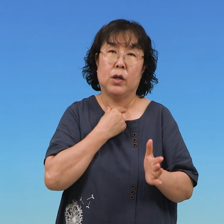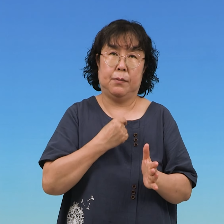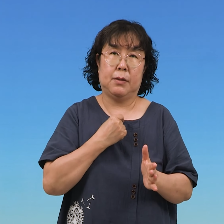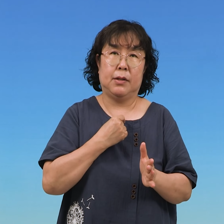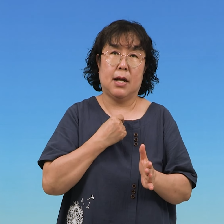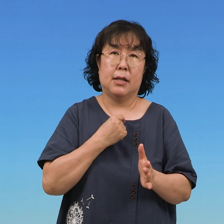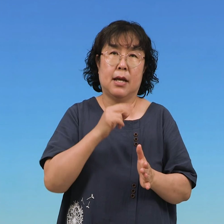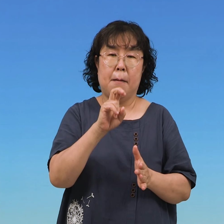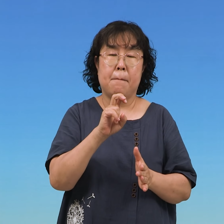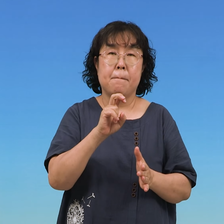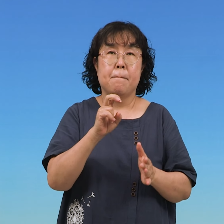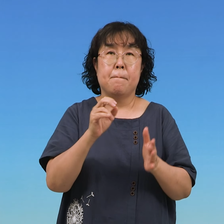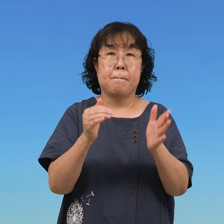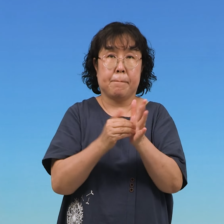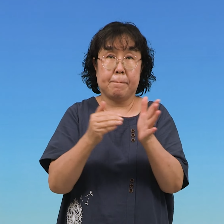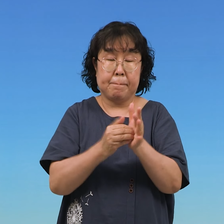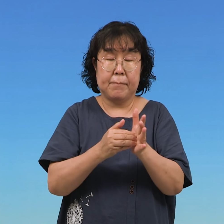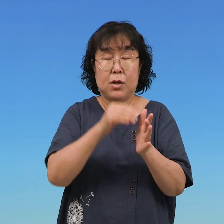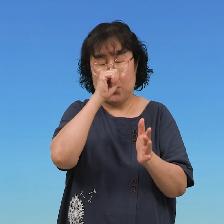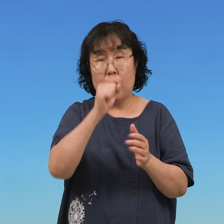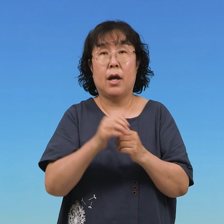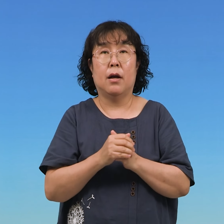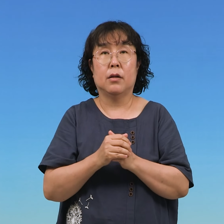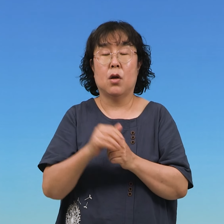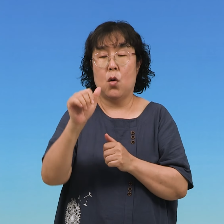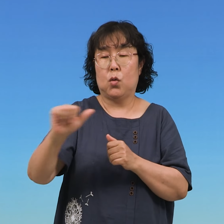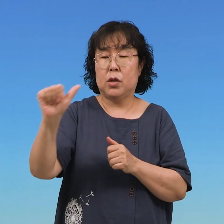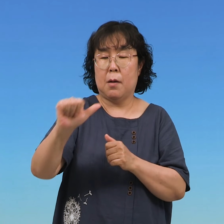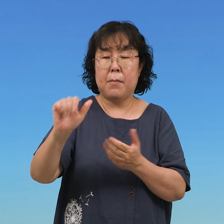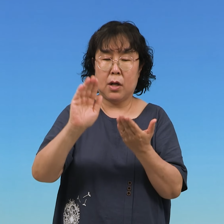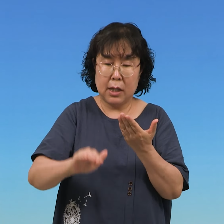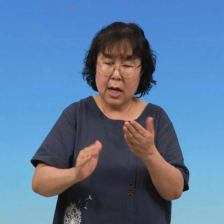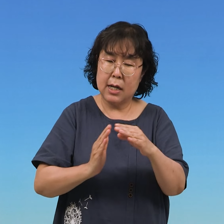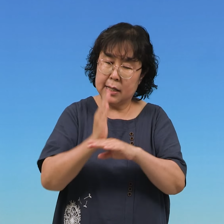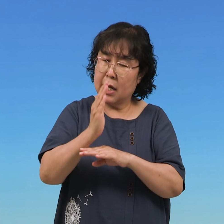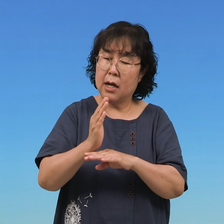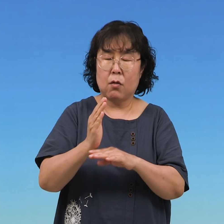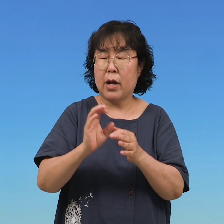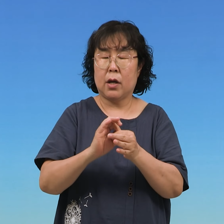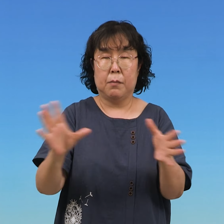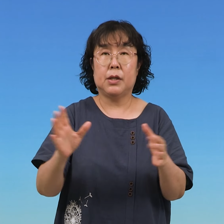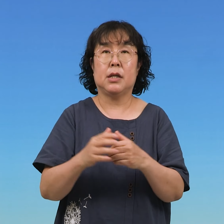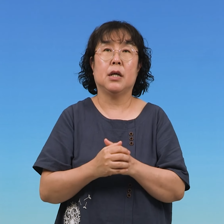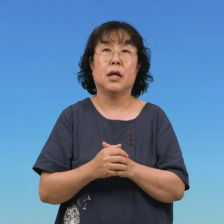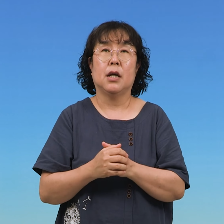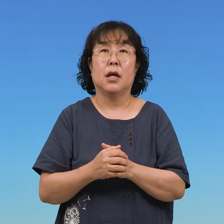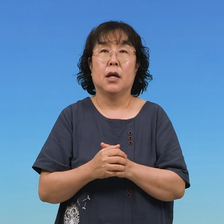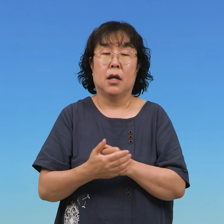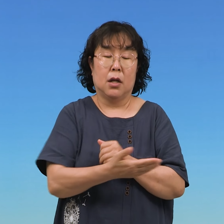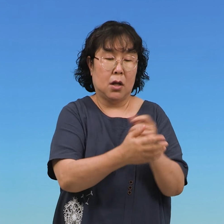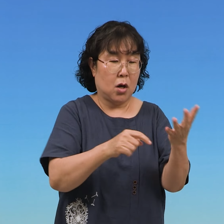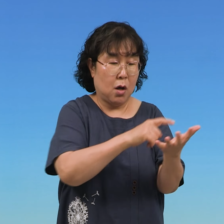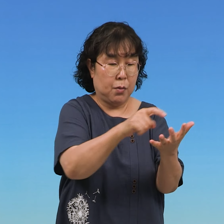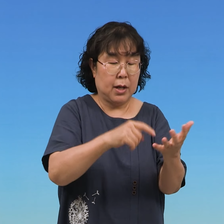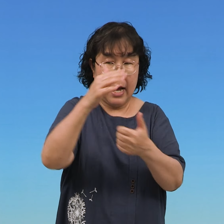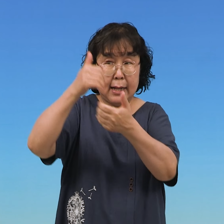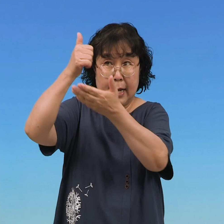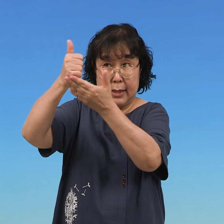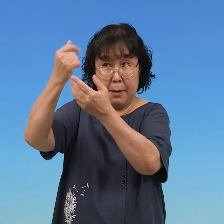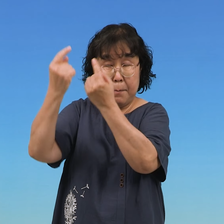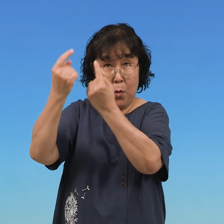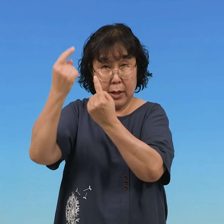이게 무슨 뭐 엄청난 율법이냐? 5,000명 이하가 되든 말든 여전히 여러분이 하나님을